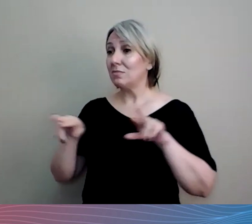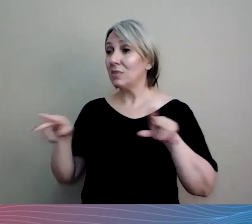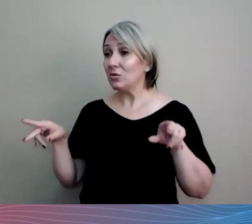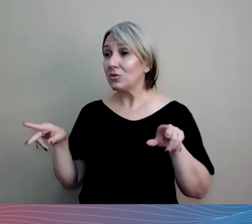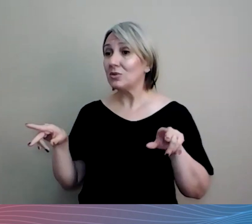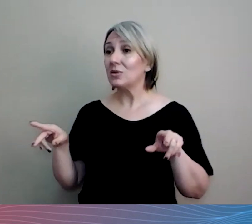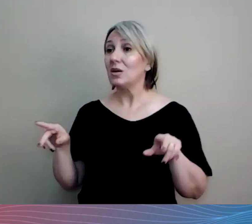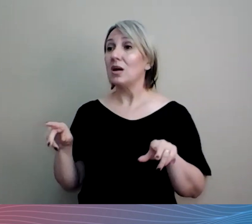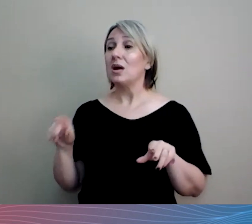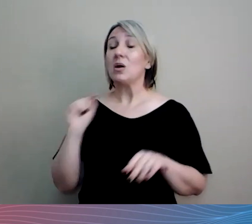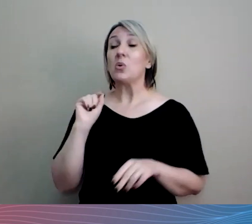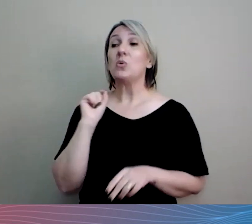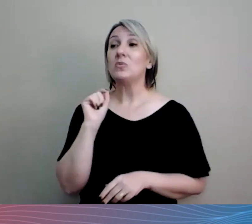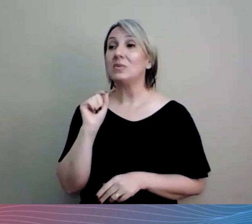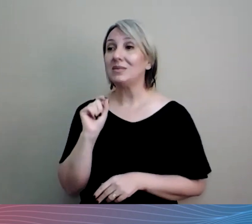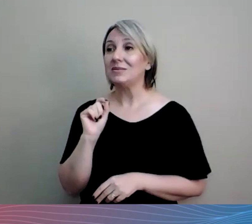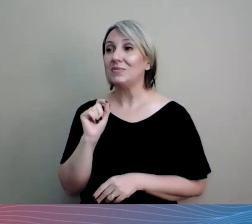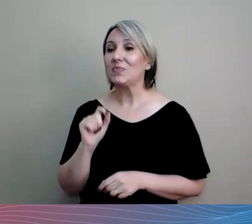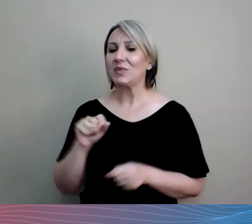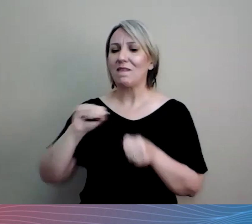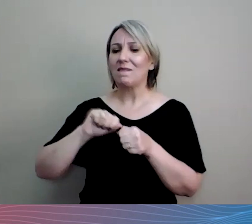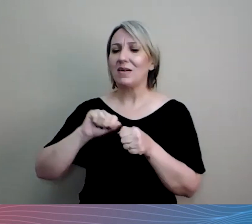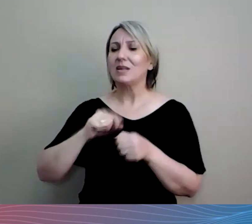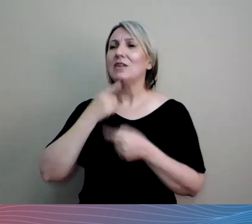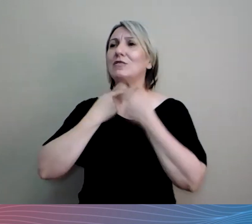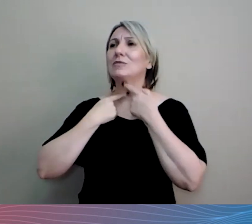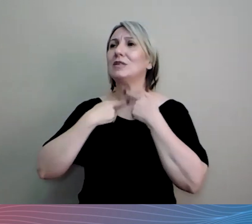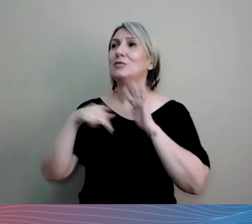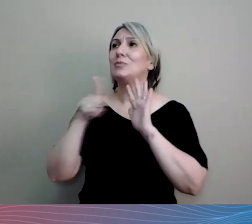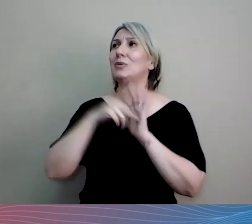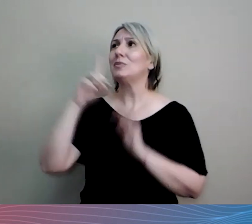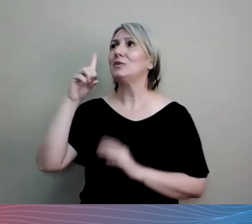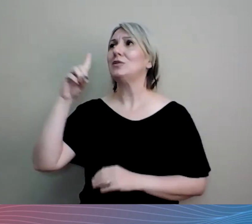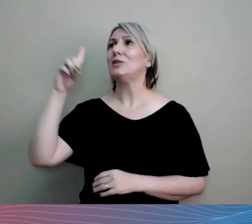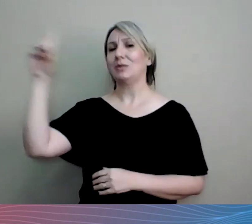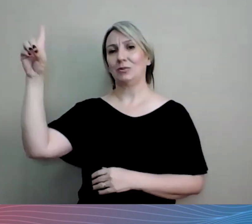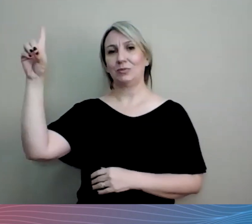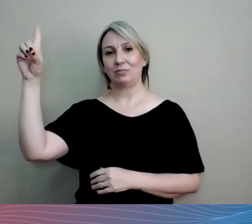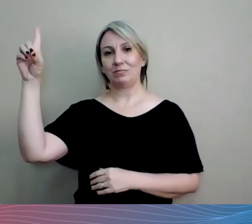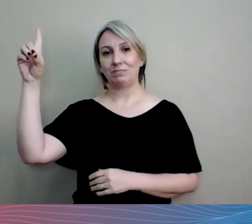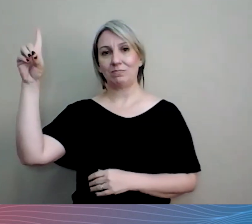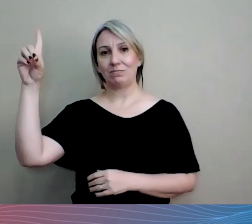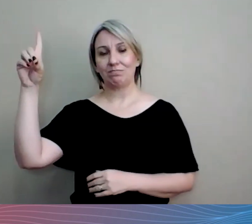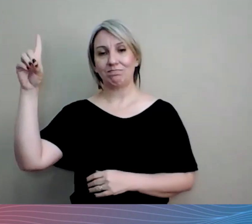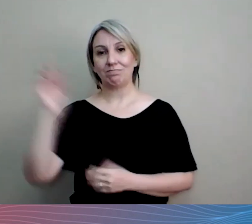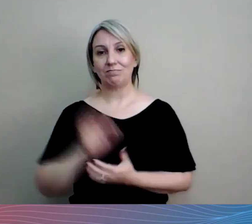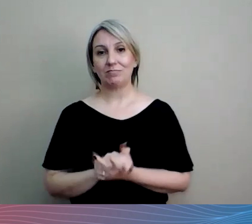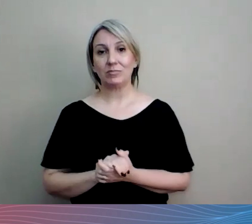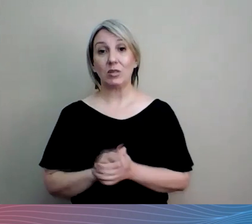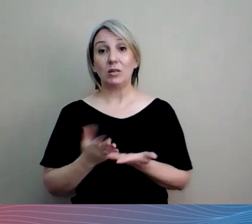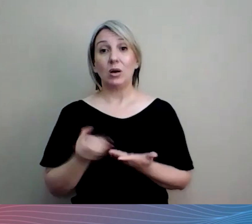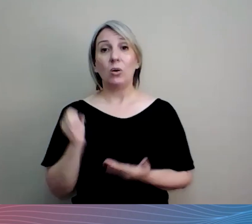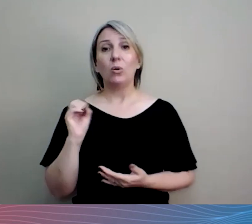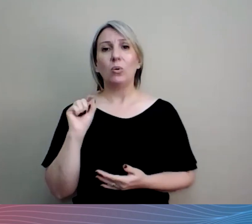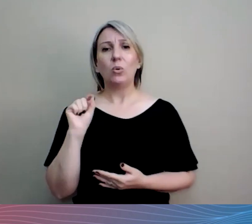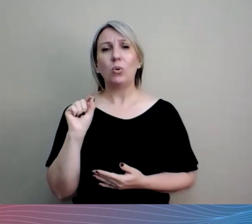verdade, eu não vos conheço. Então, ele falou, na verdade, o quê? O importante, irmãos, é fazer a vontade de Deus.